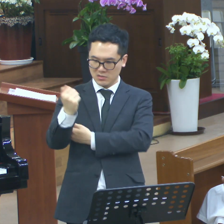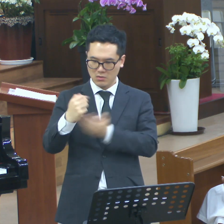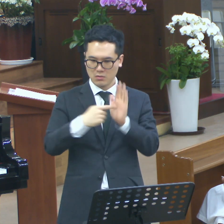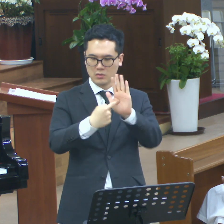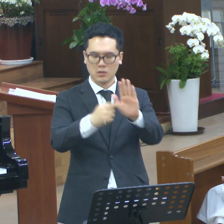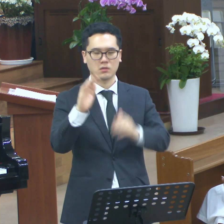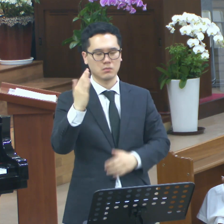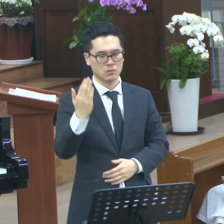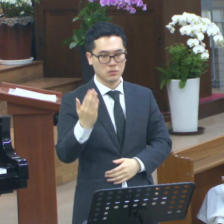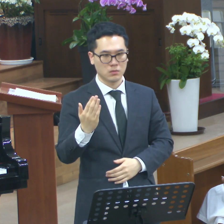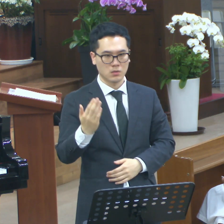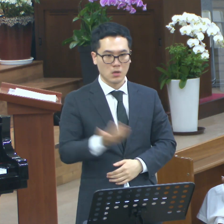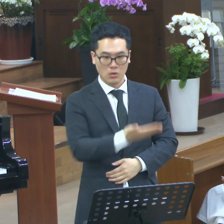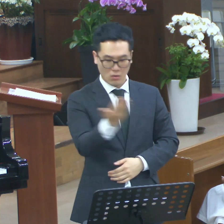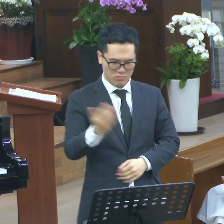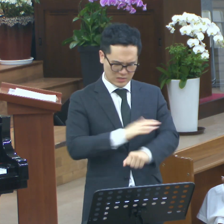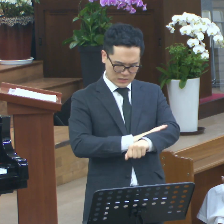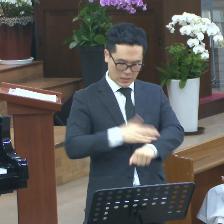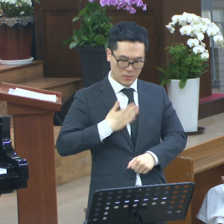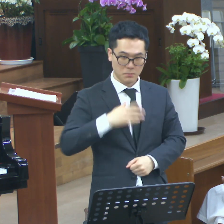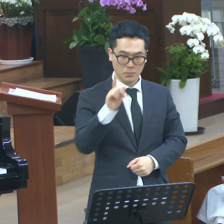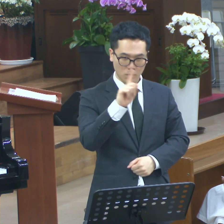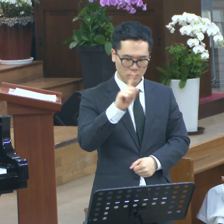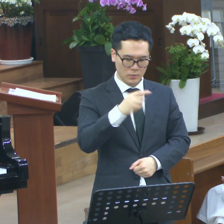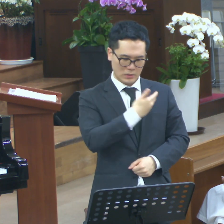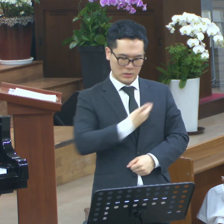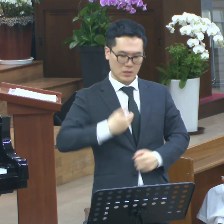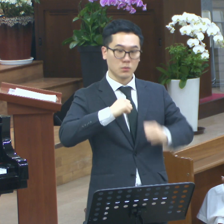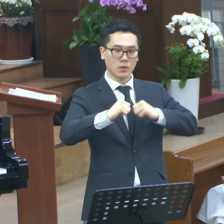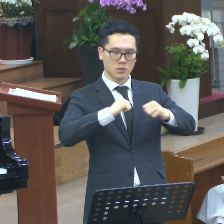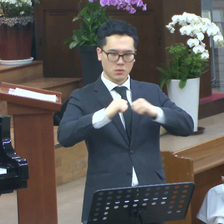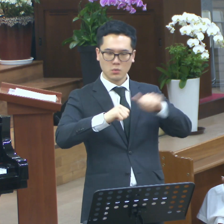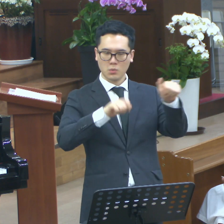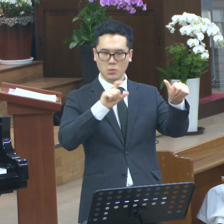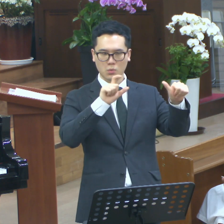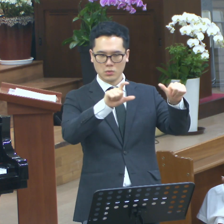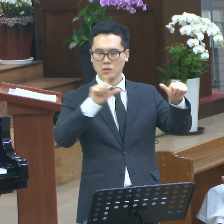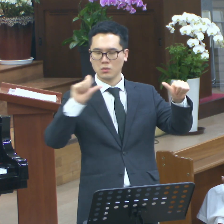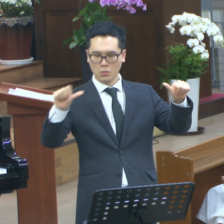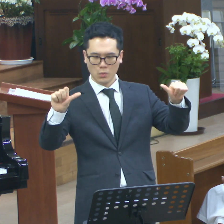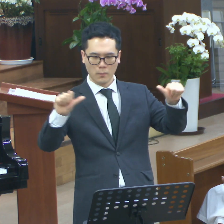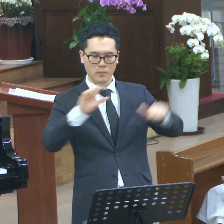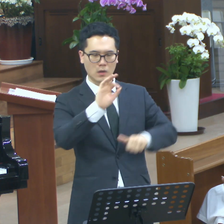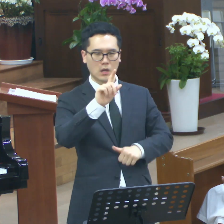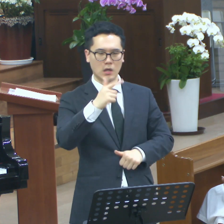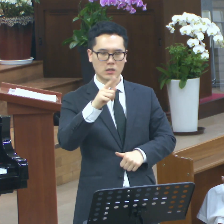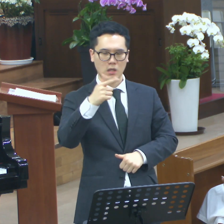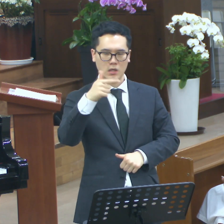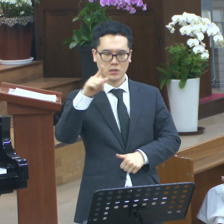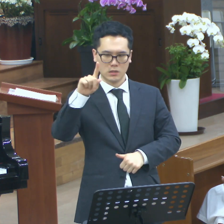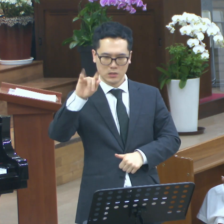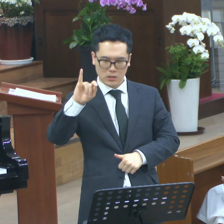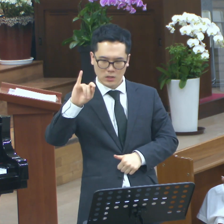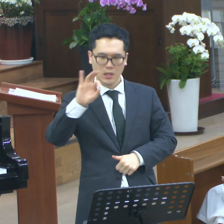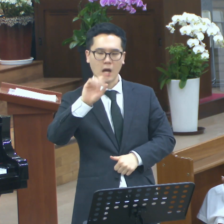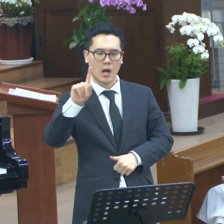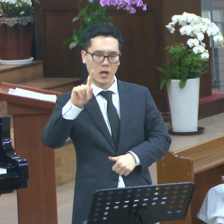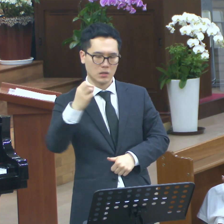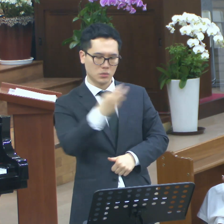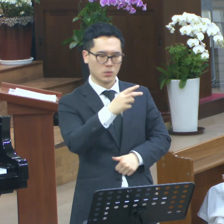여러분이 잘 아시는 사도행전 5장의 아나니아와 삽비라는 그 땅 판값을 임의로 드렸죠. 그리고